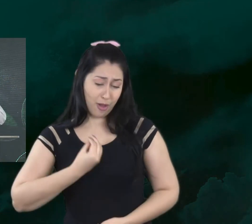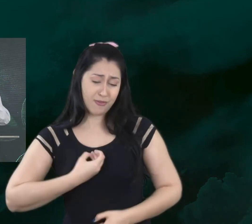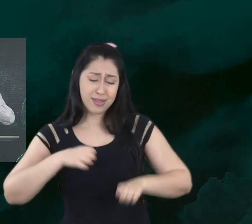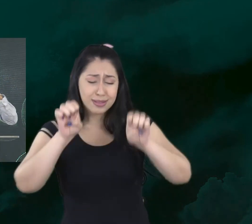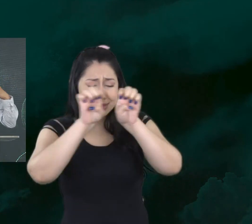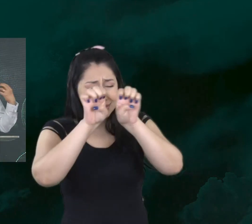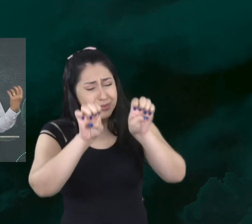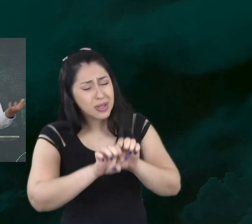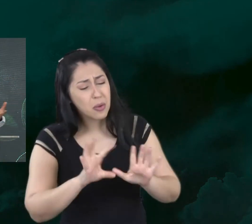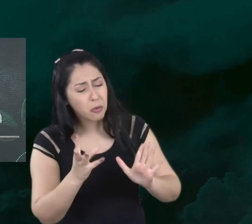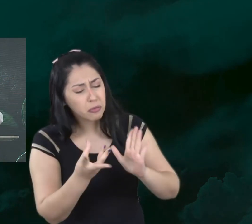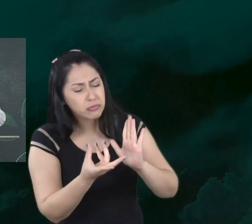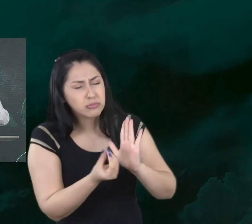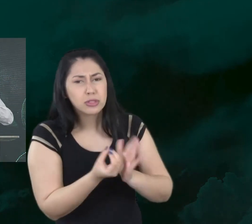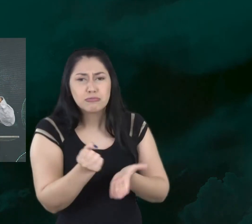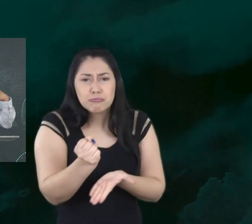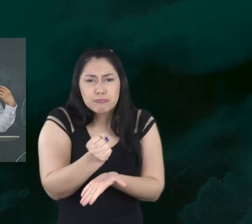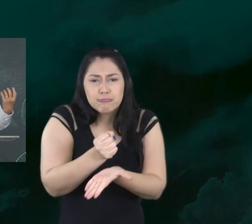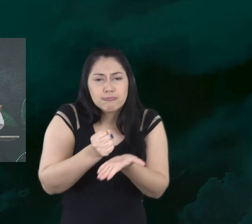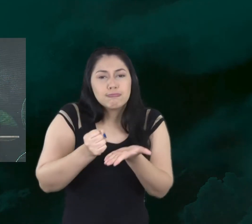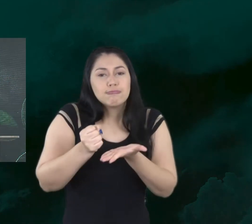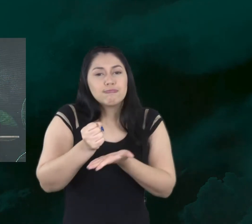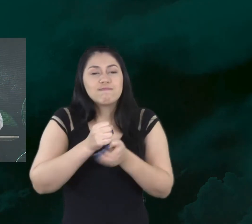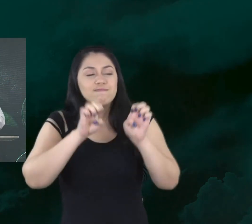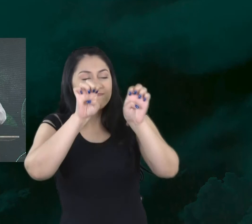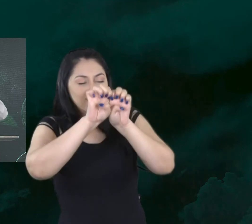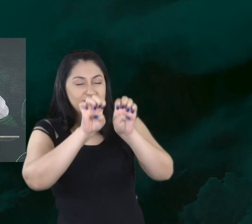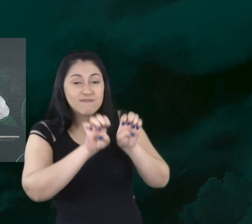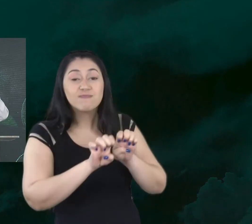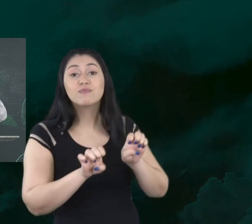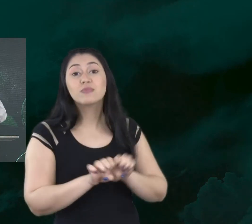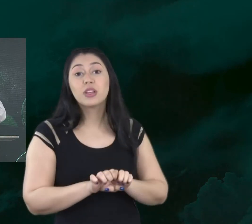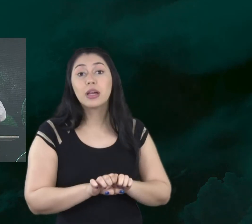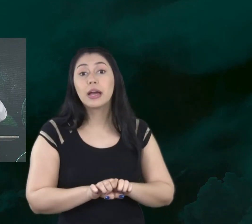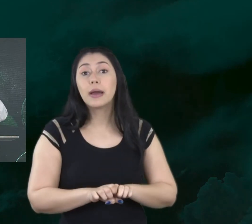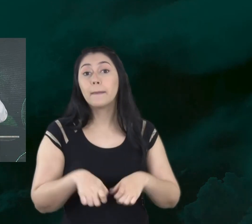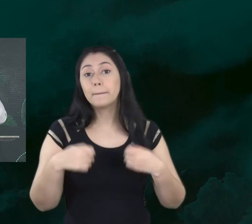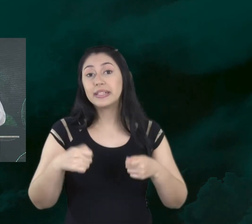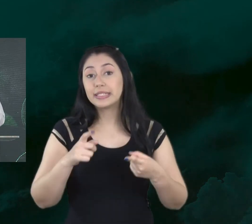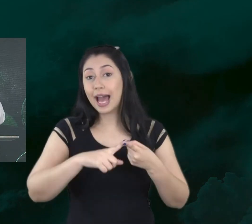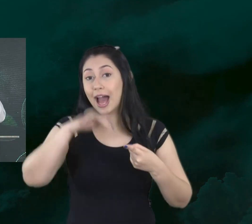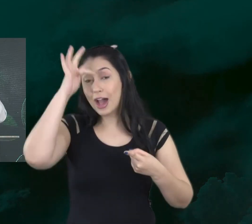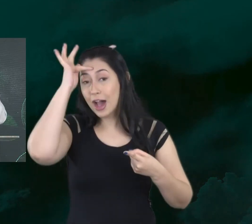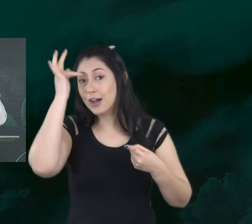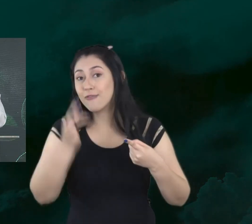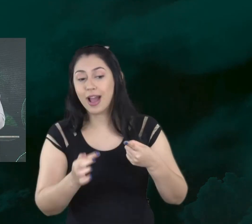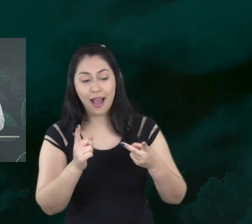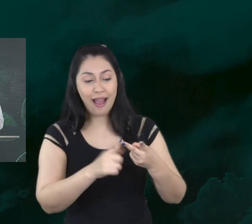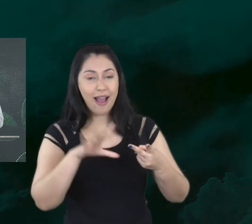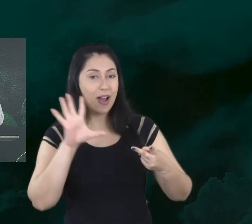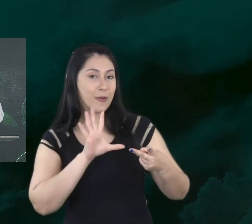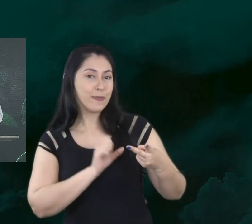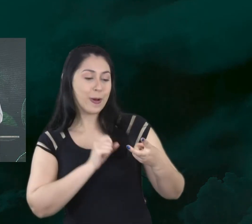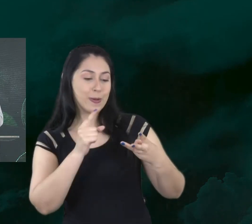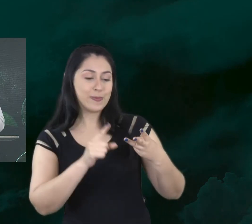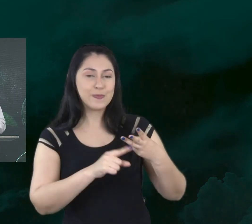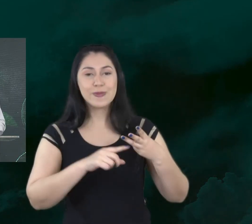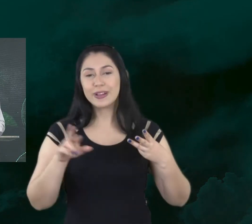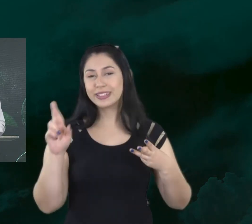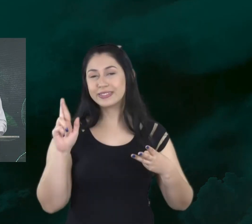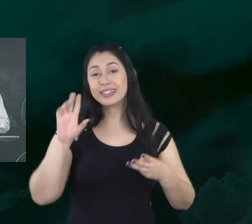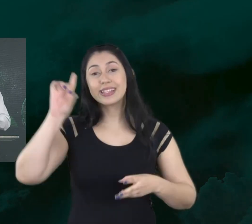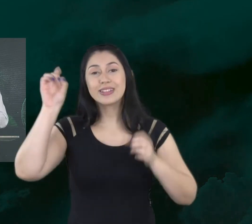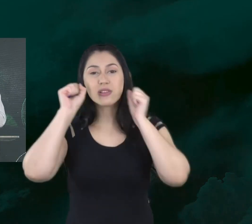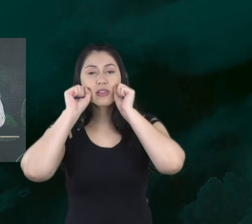vida cristã estruturada, a vida da igreja estruturada pela fé, o amor e esperança. Deus abençoe